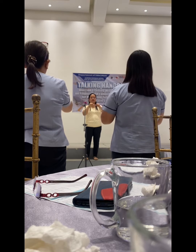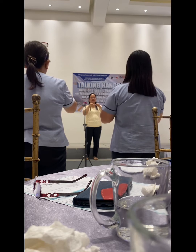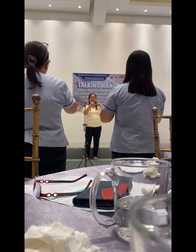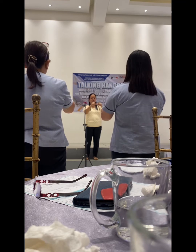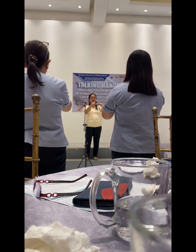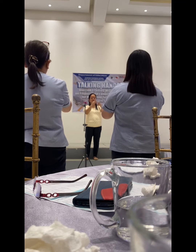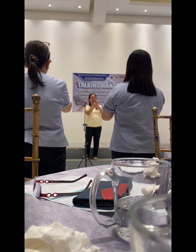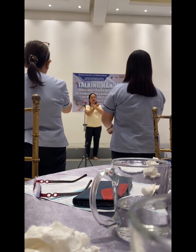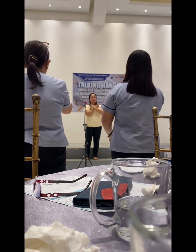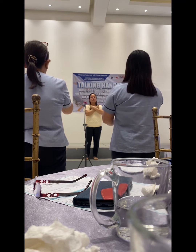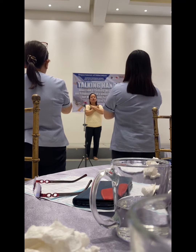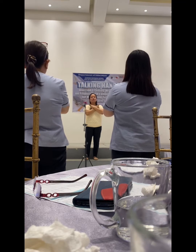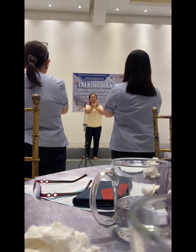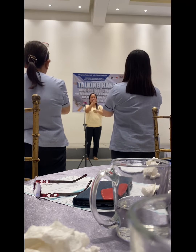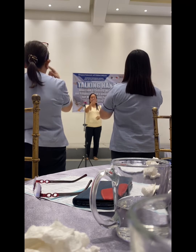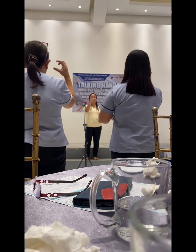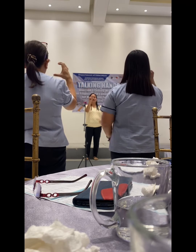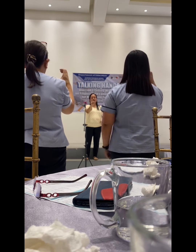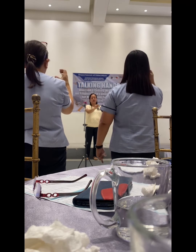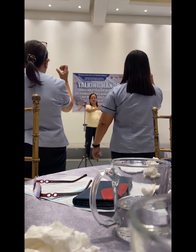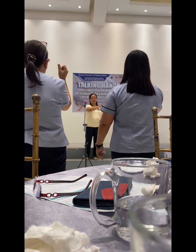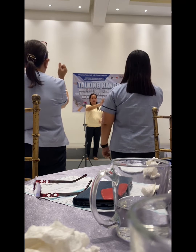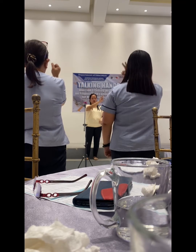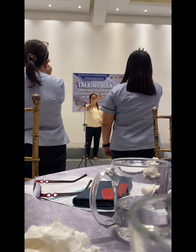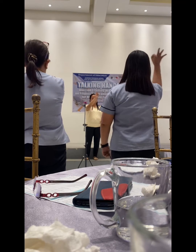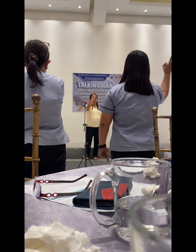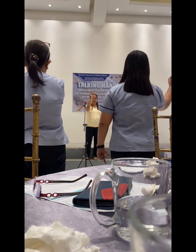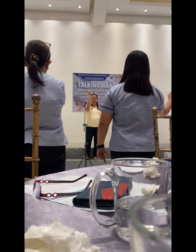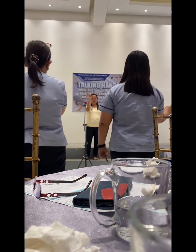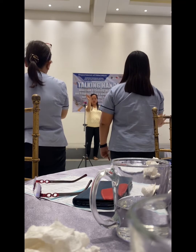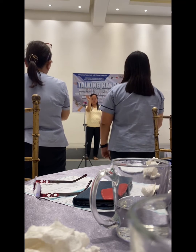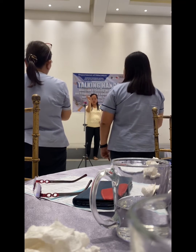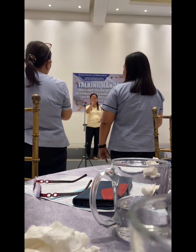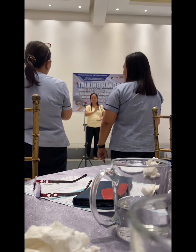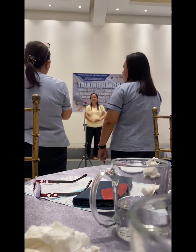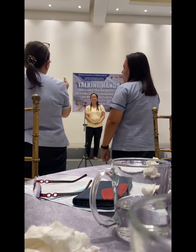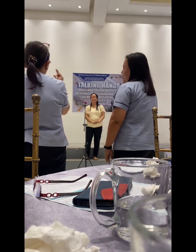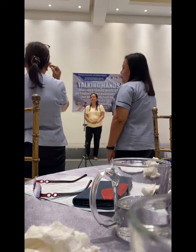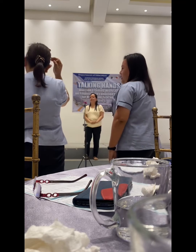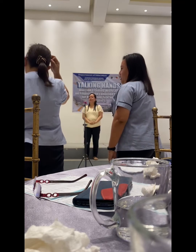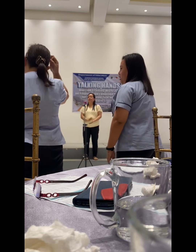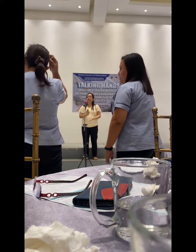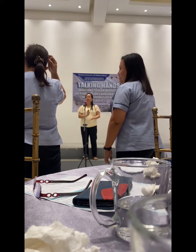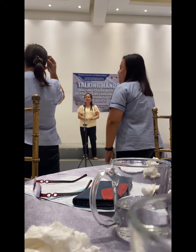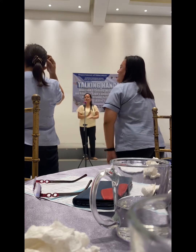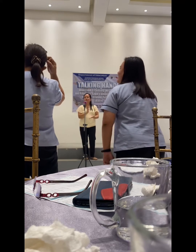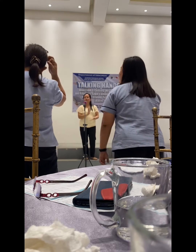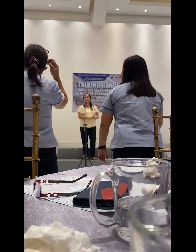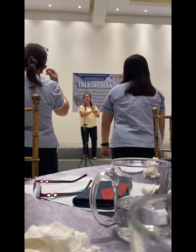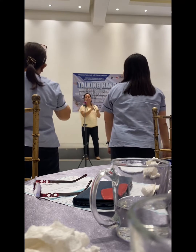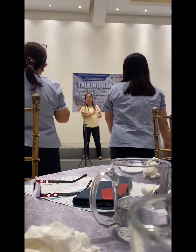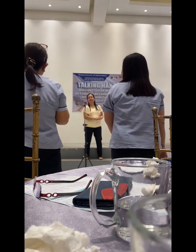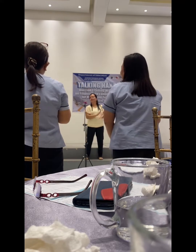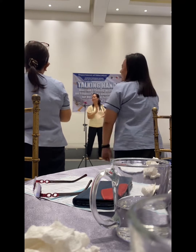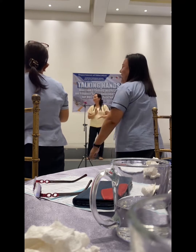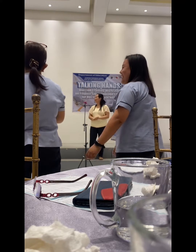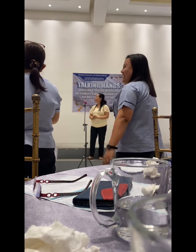Ma'am kung paano ang sign language ng San Fernando Hymn. Ito kasi yung ipe-perform namin sa day 3